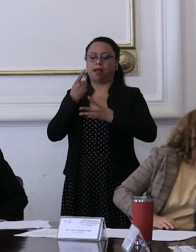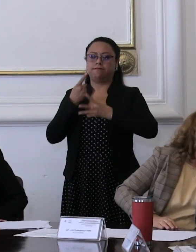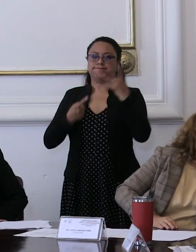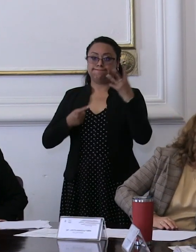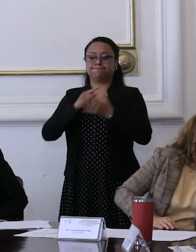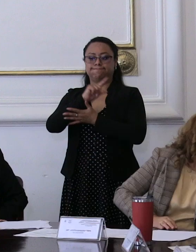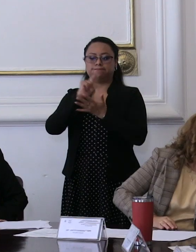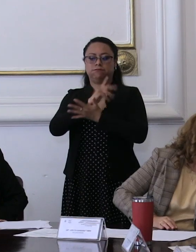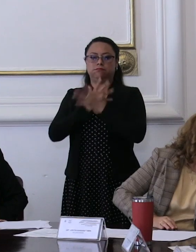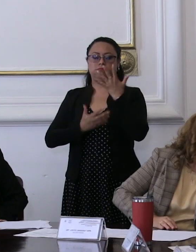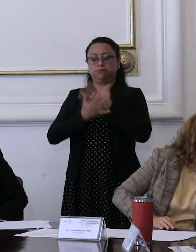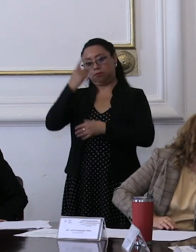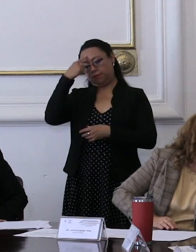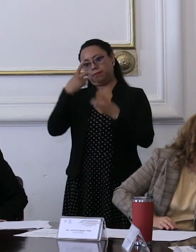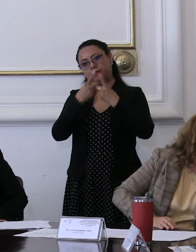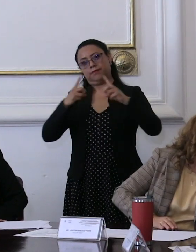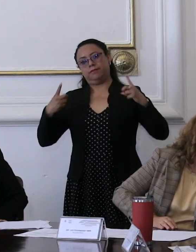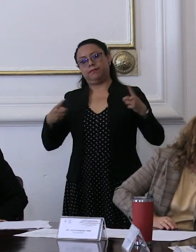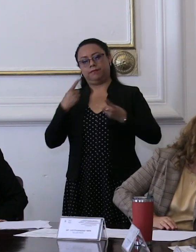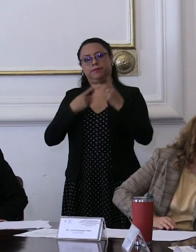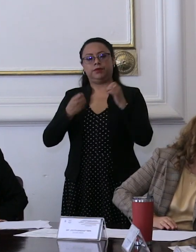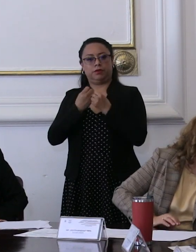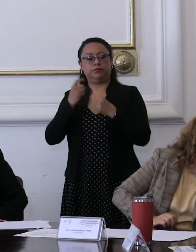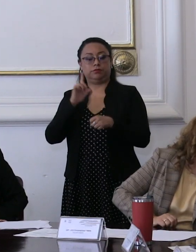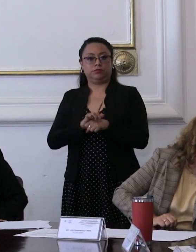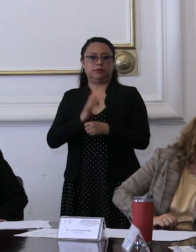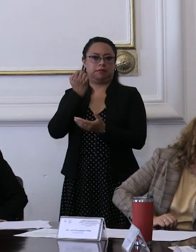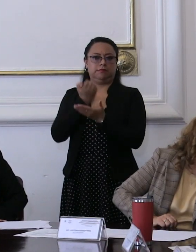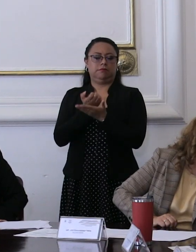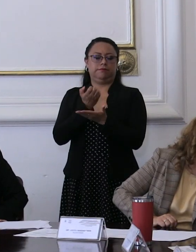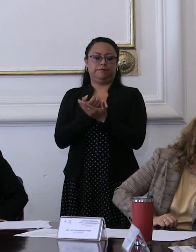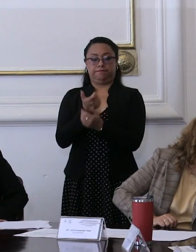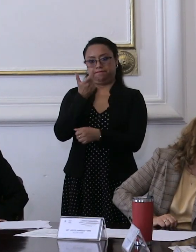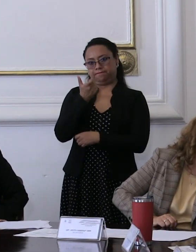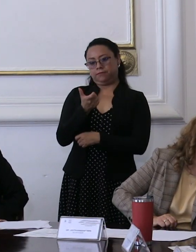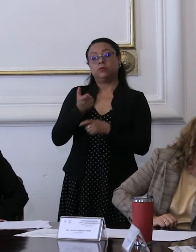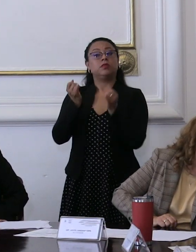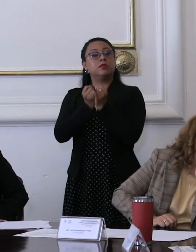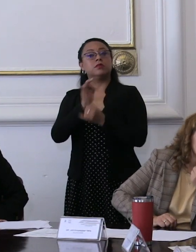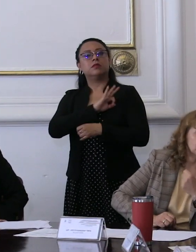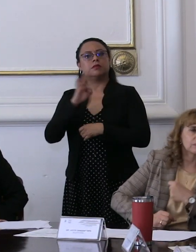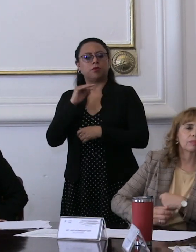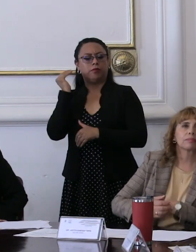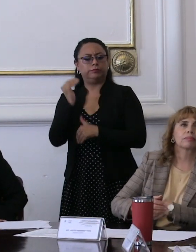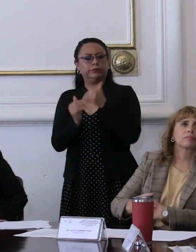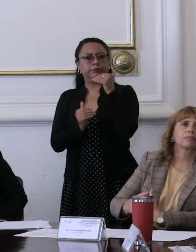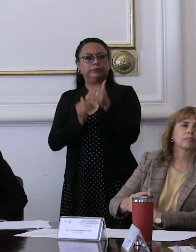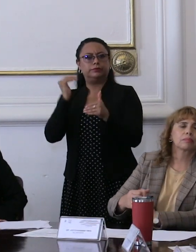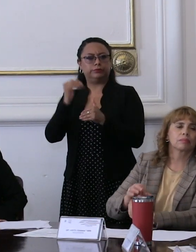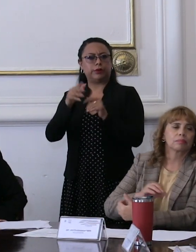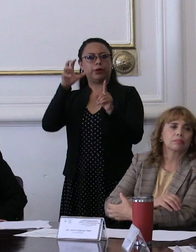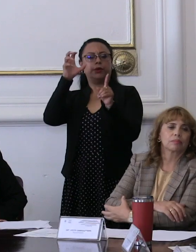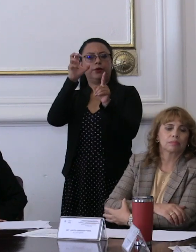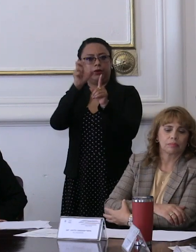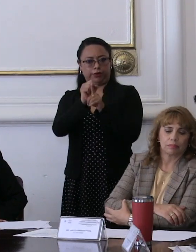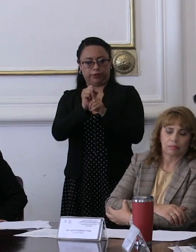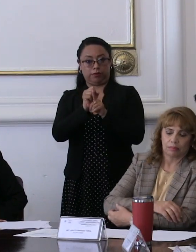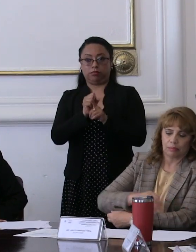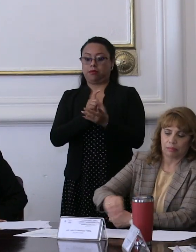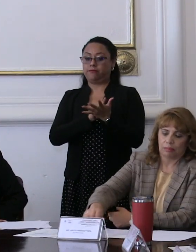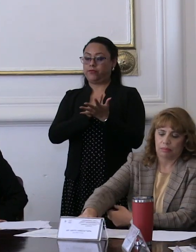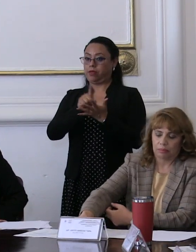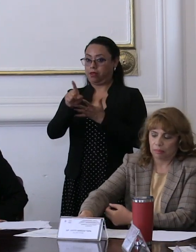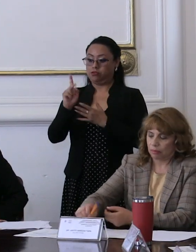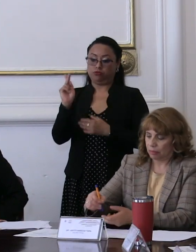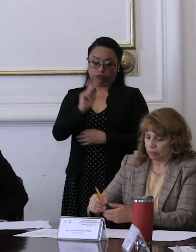legislativas para el desarrollo democrático, social y económico, así como lograr progresivamente la plena efectividad de los derechos de